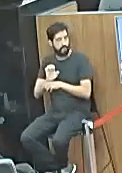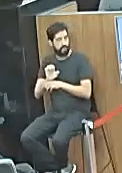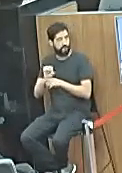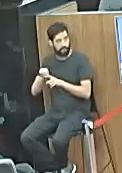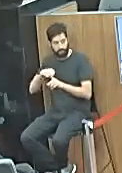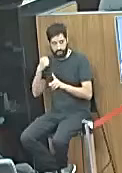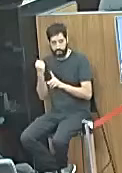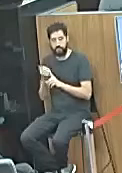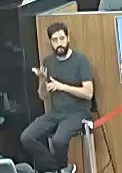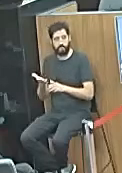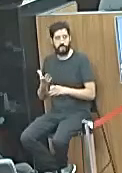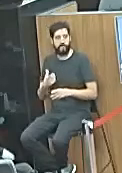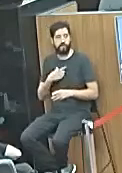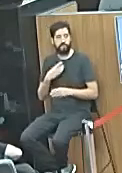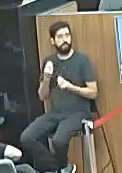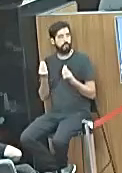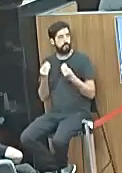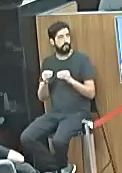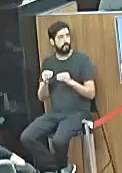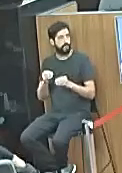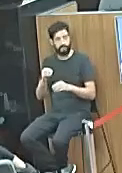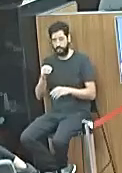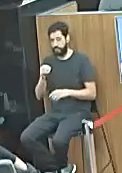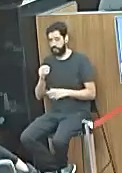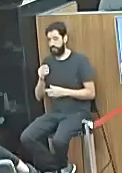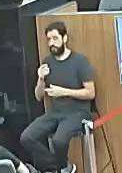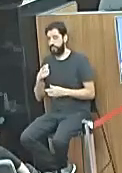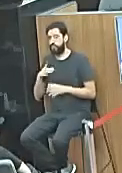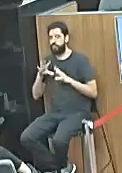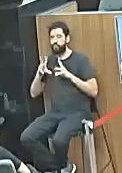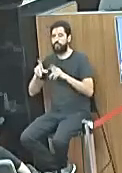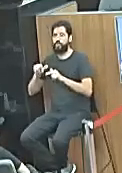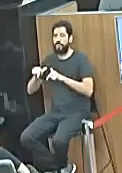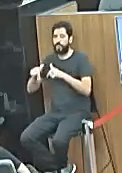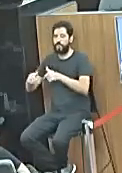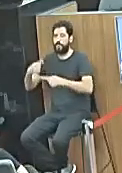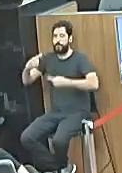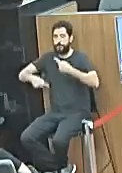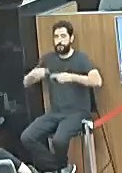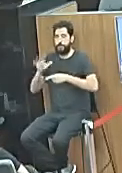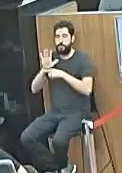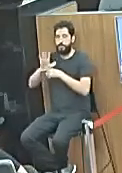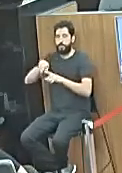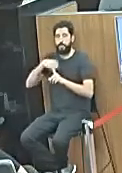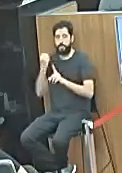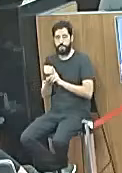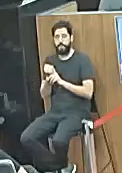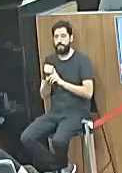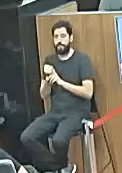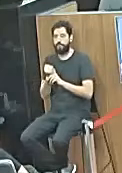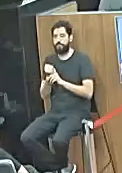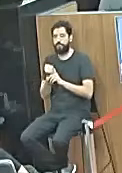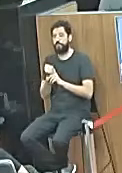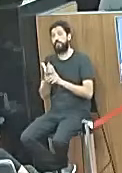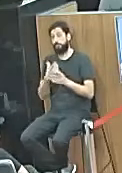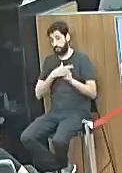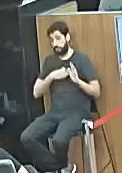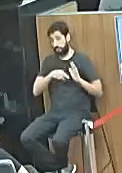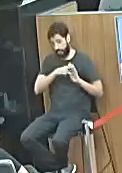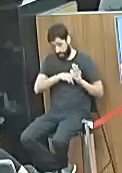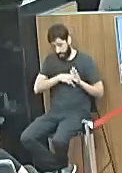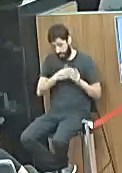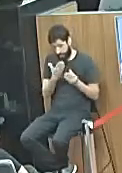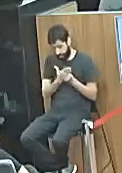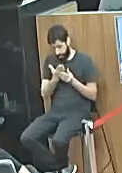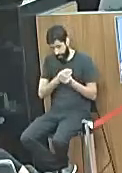orçamentária sé é sedese sendo que todas as ações da política de assistência social de acordo com o regramento da pasta